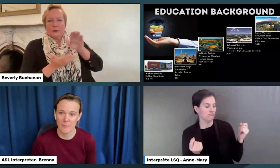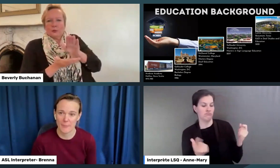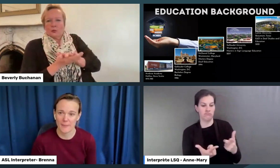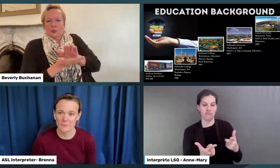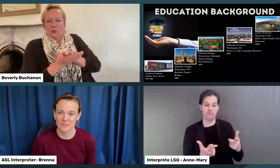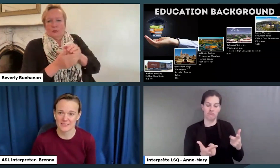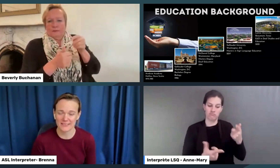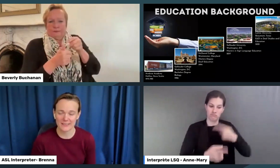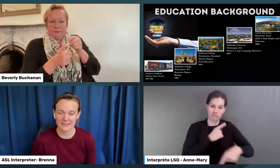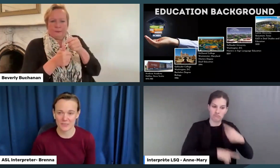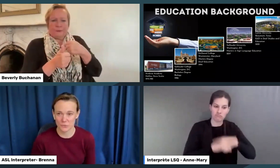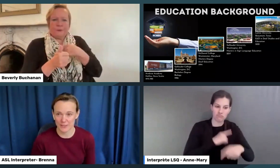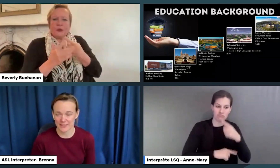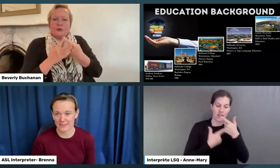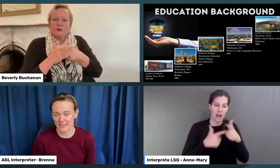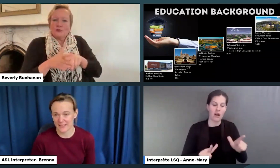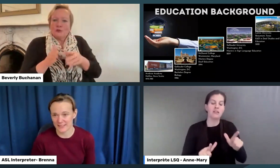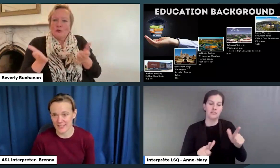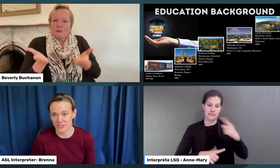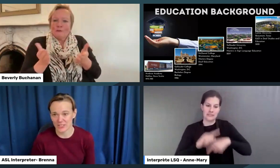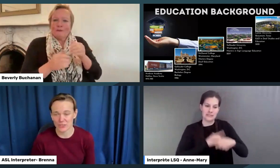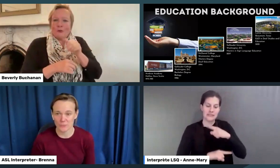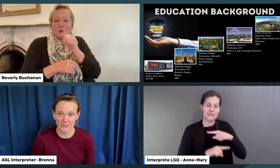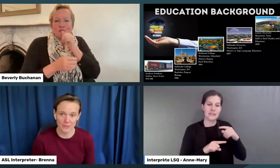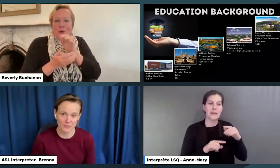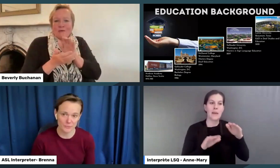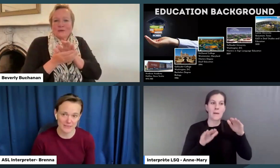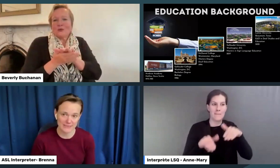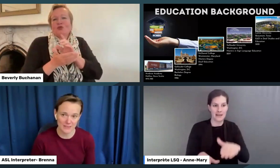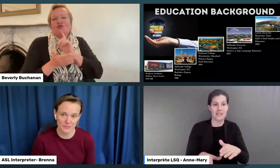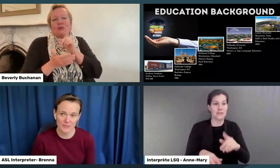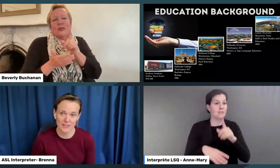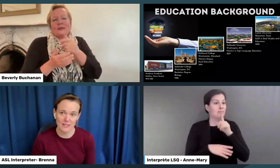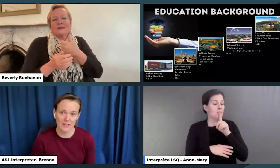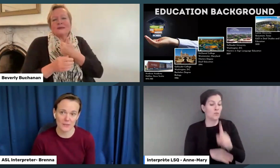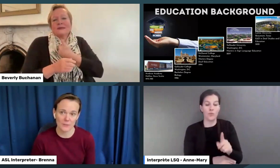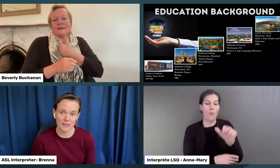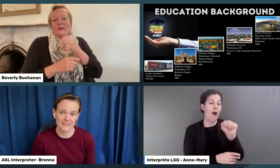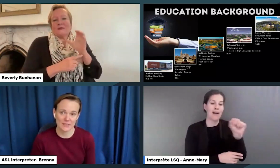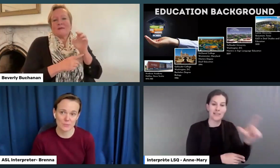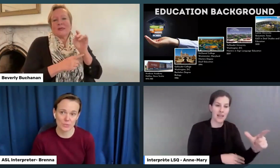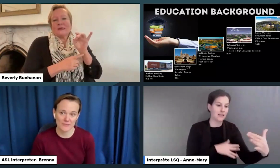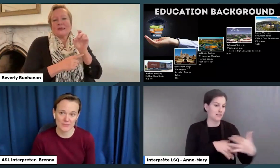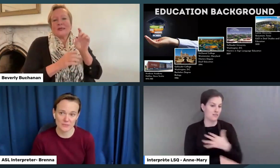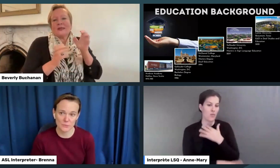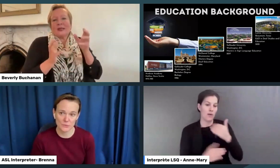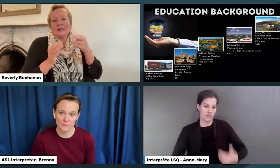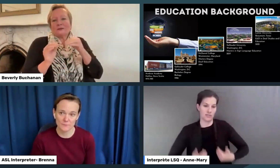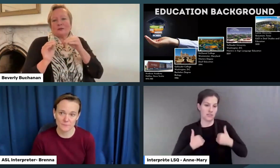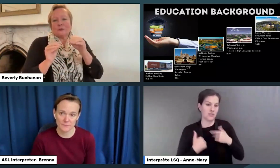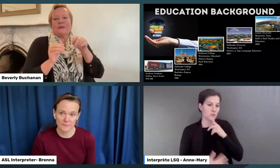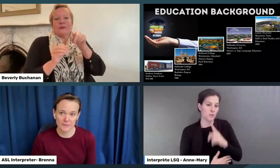Alors, je vais vous parler de mes antécédents d'éducation. J'ai assisté à une école privée.